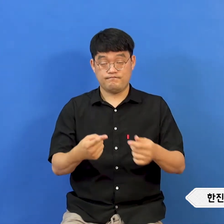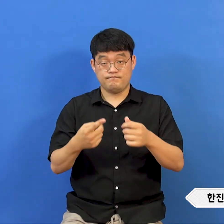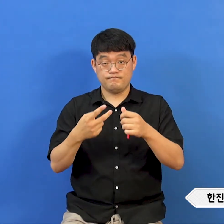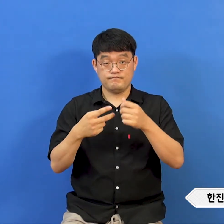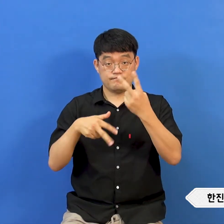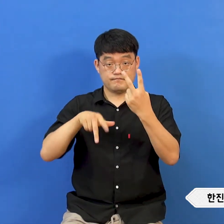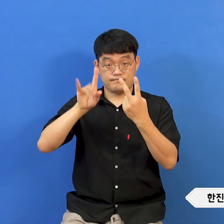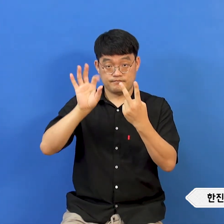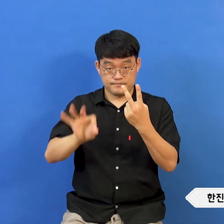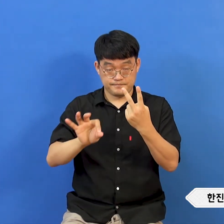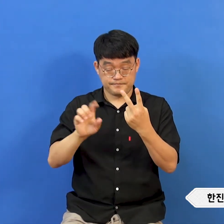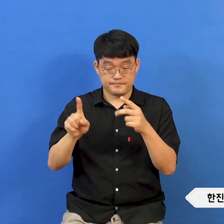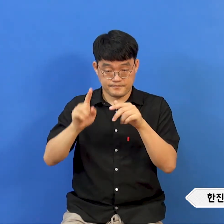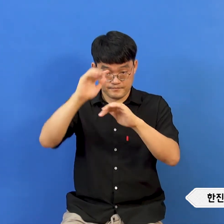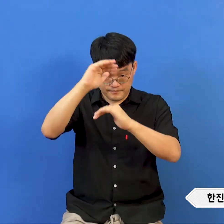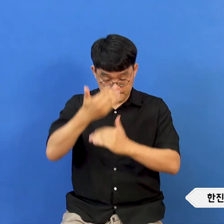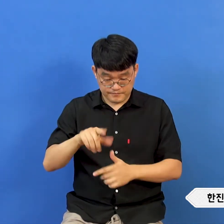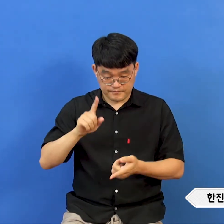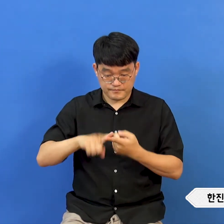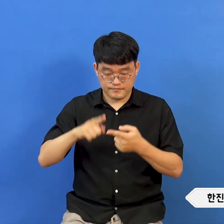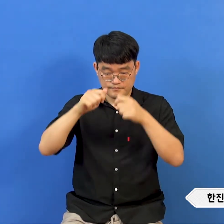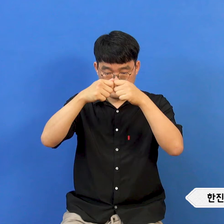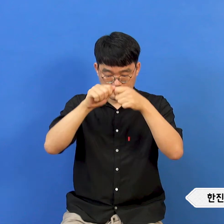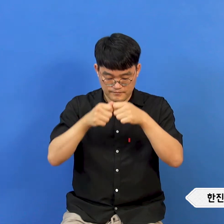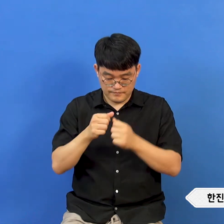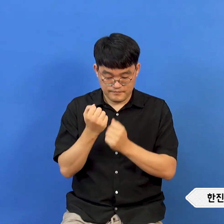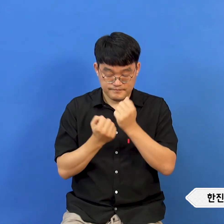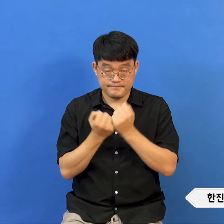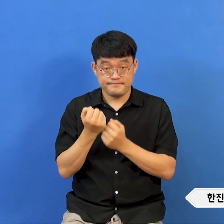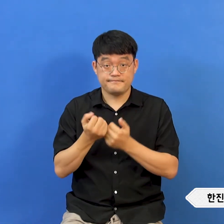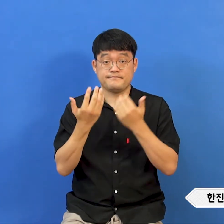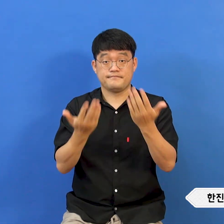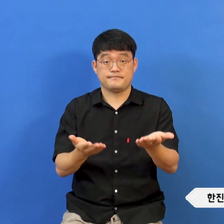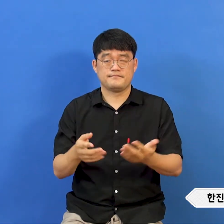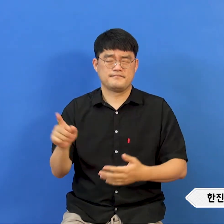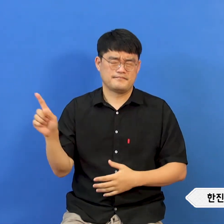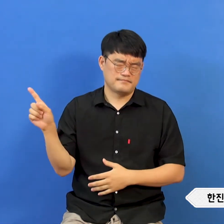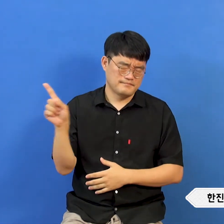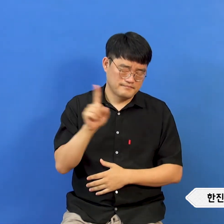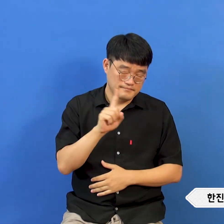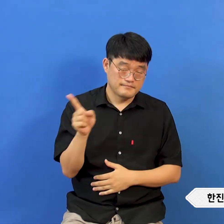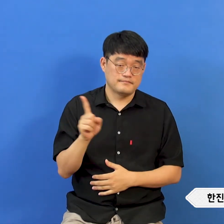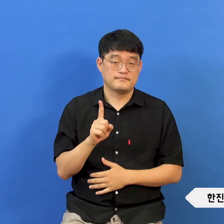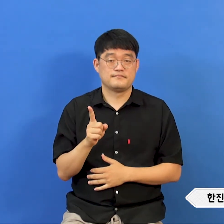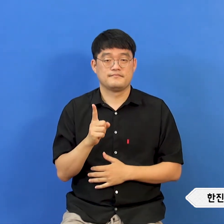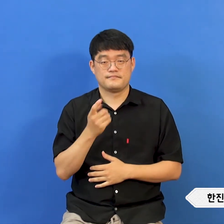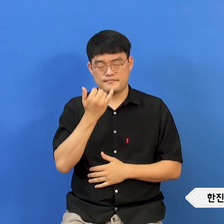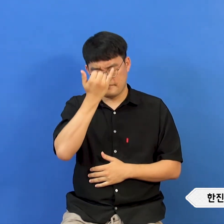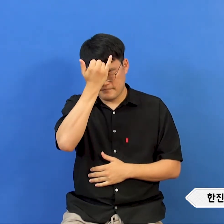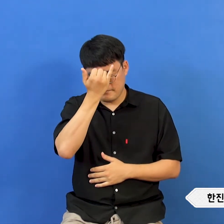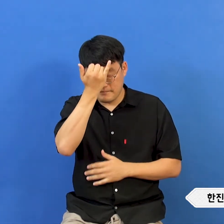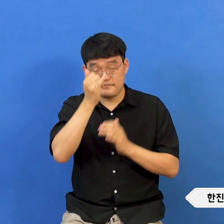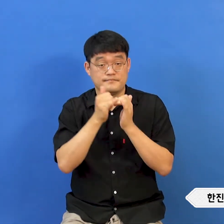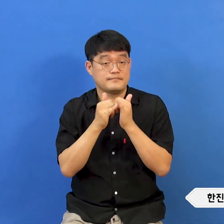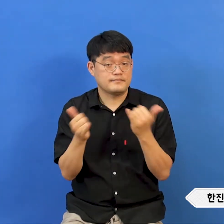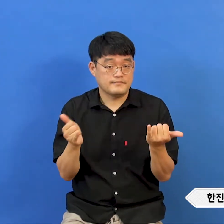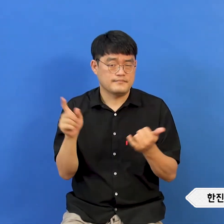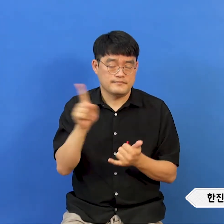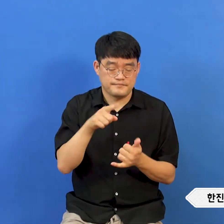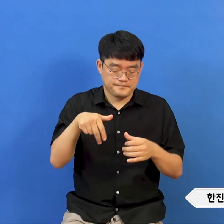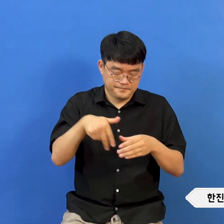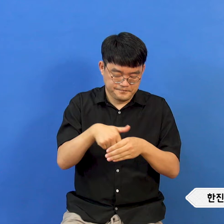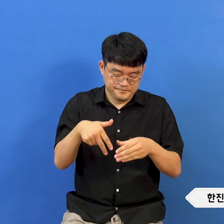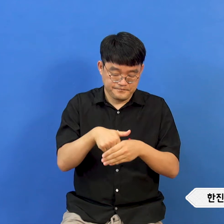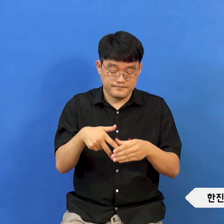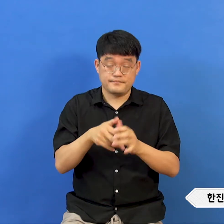사실을 조금 더 자세하게 설명을 합니다. 아무리 도덕적인 사람이라도, 아무리 종교적인